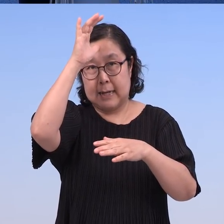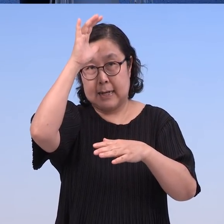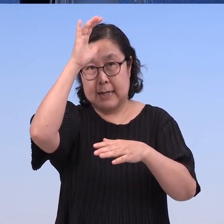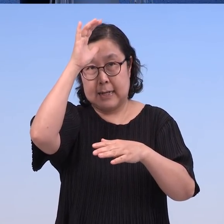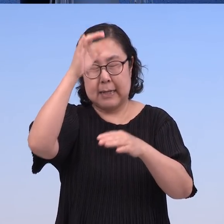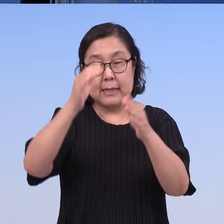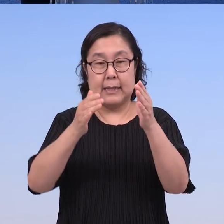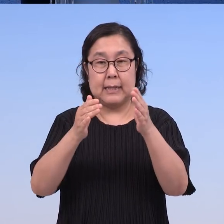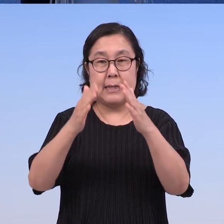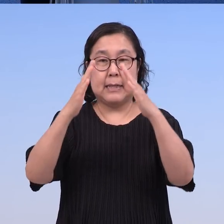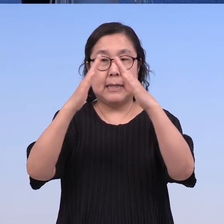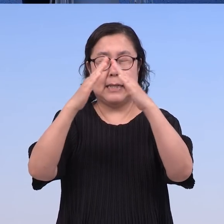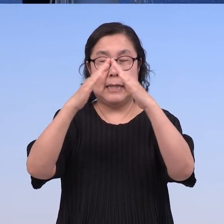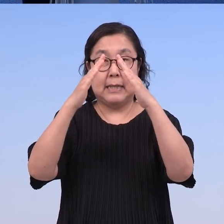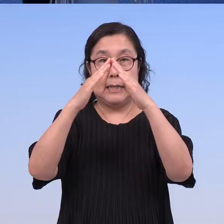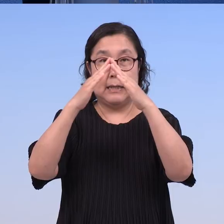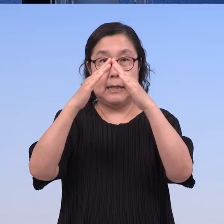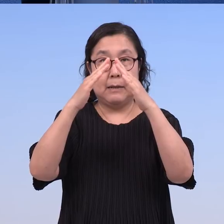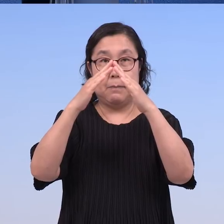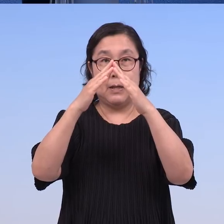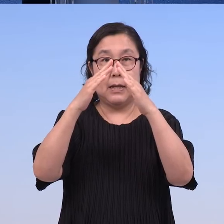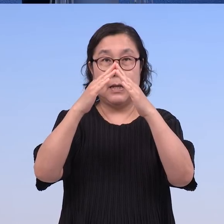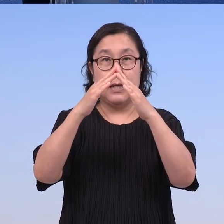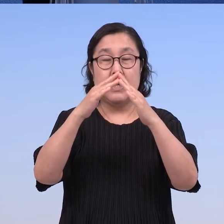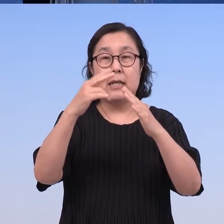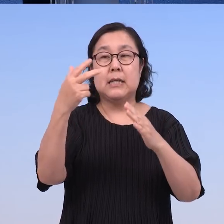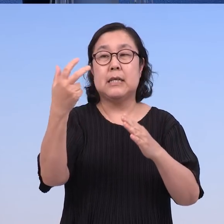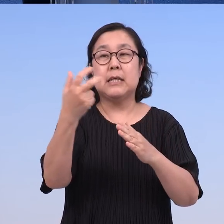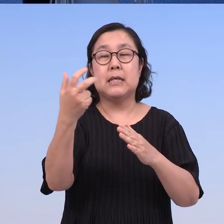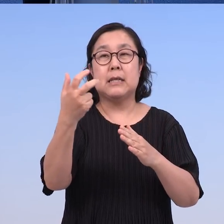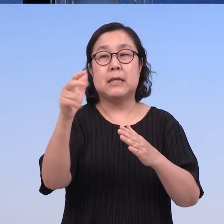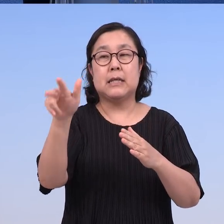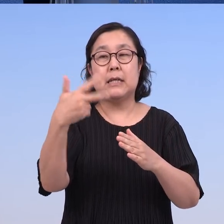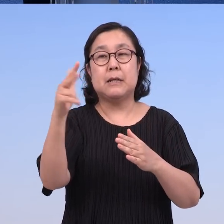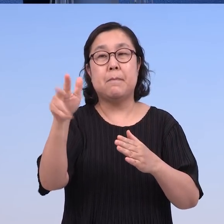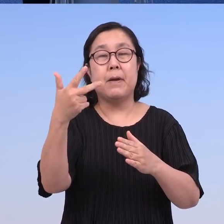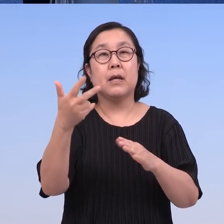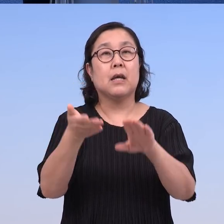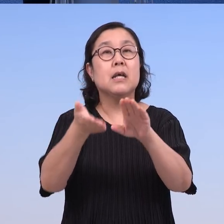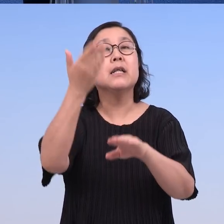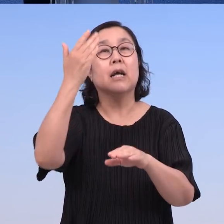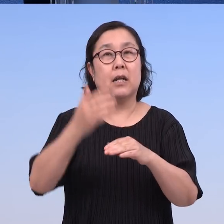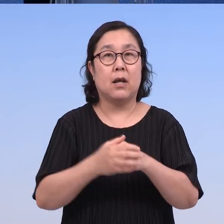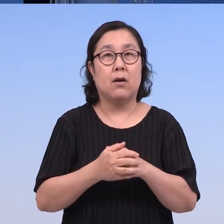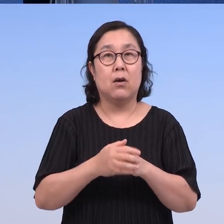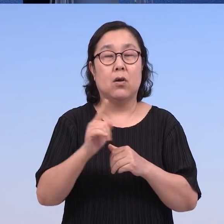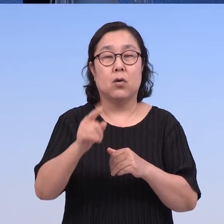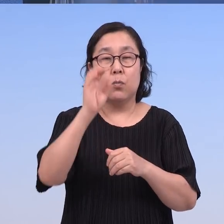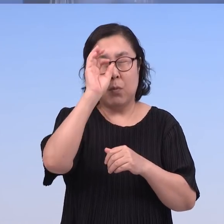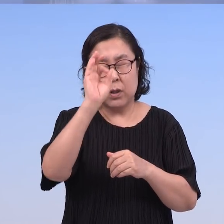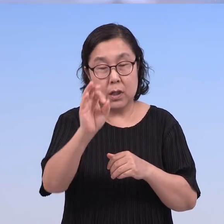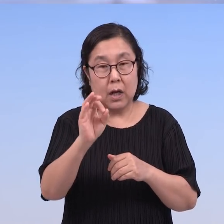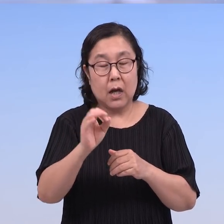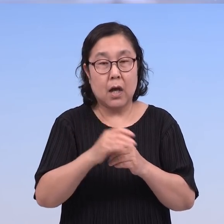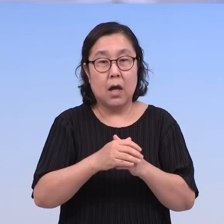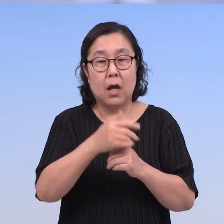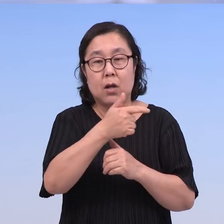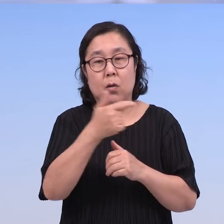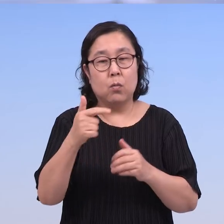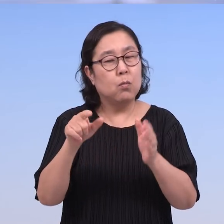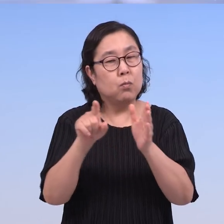콤마하고 각자 도생 한국 사회의 그늘. 제가 이 머리 기사를 보는데 숨이 턱 막혀요.